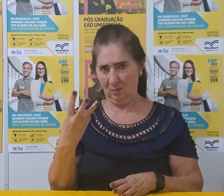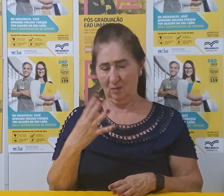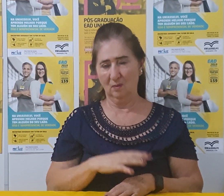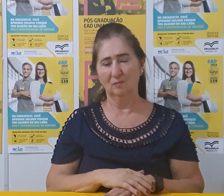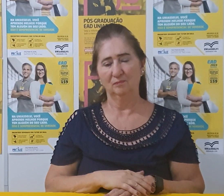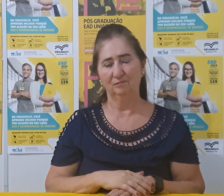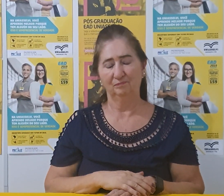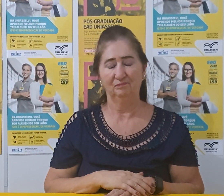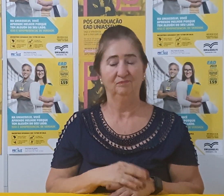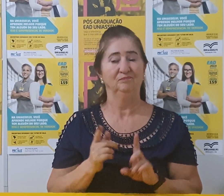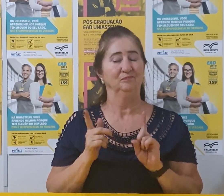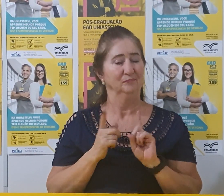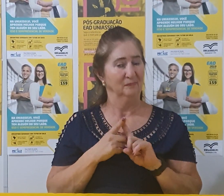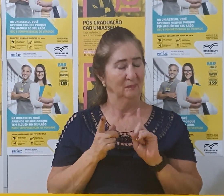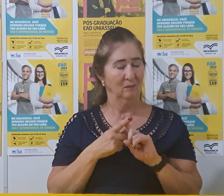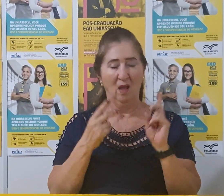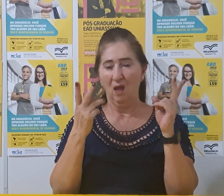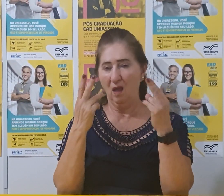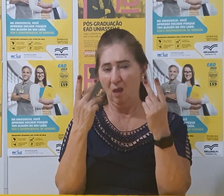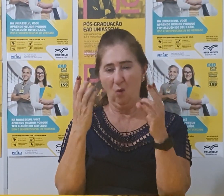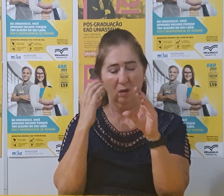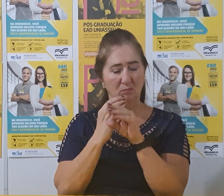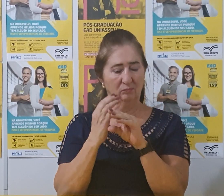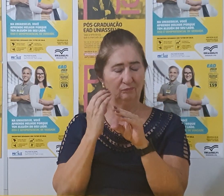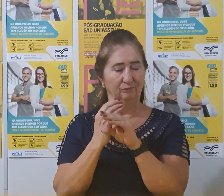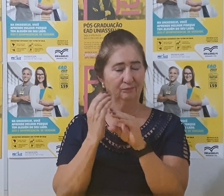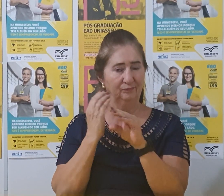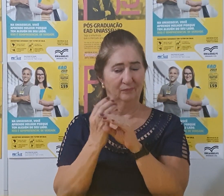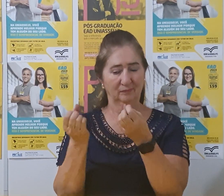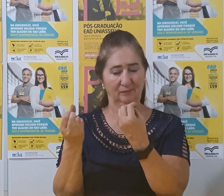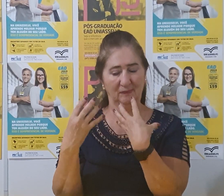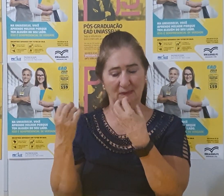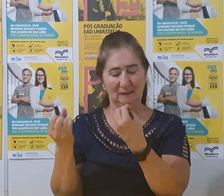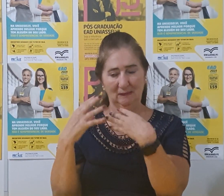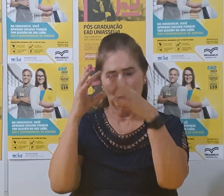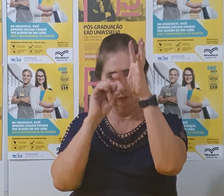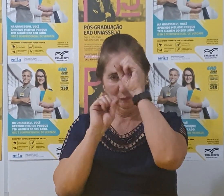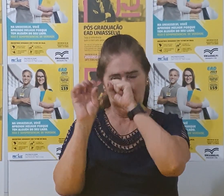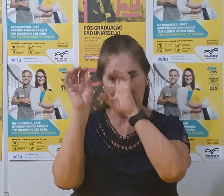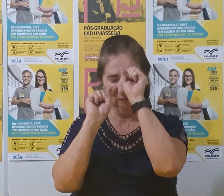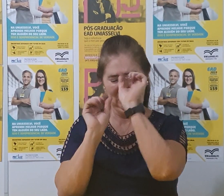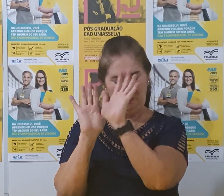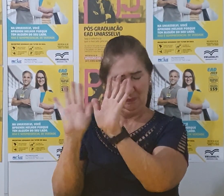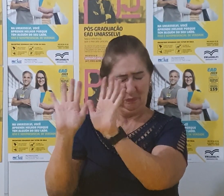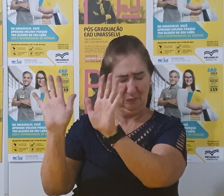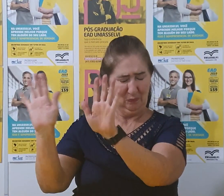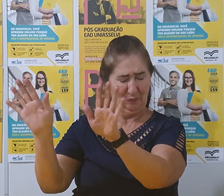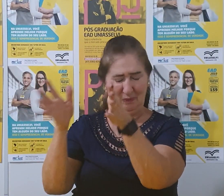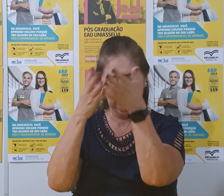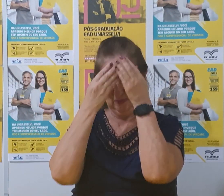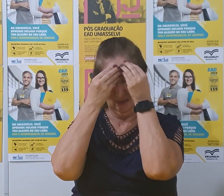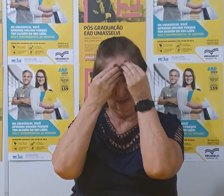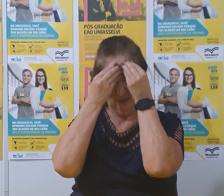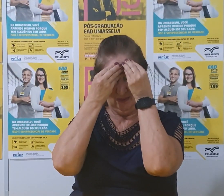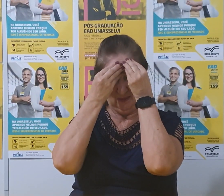Também teve muitas dificuldades no processo de ensino-aprendizagem e não gosta de lembrar porque ele trouxe